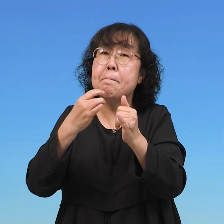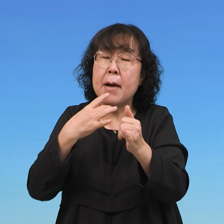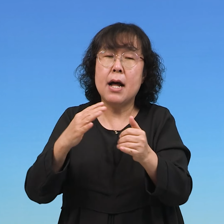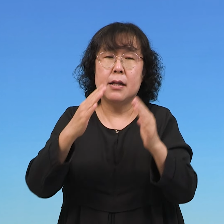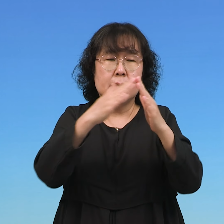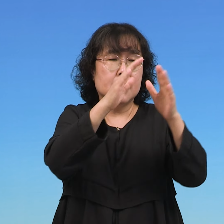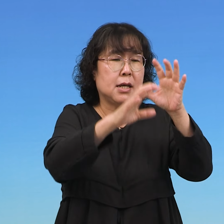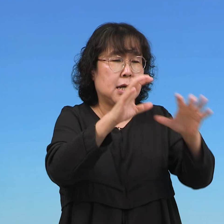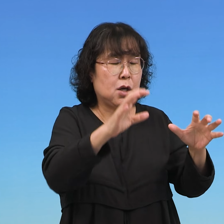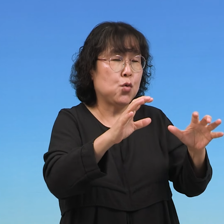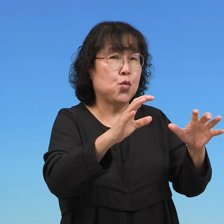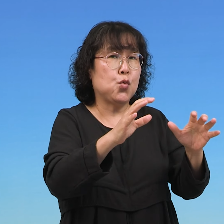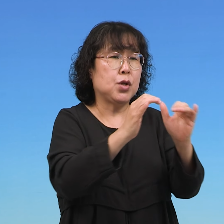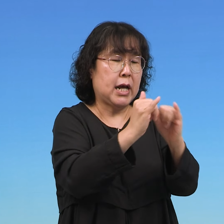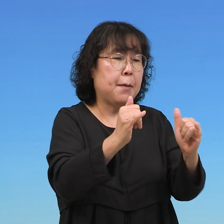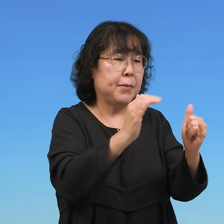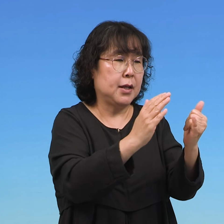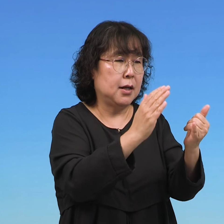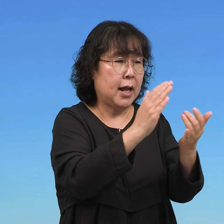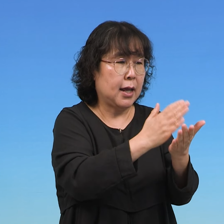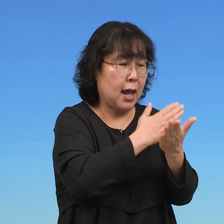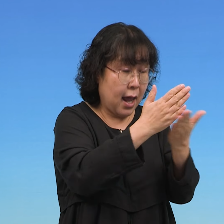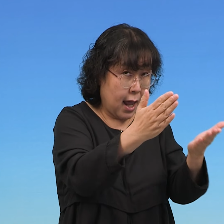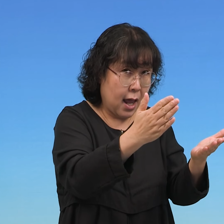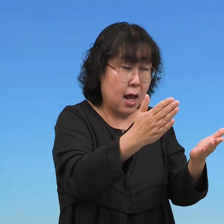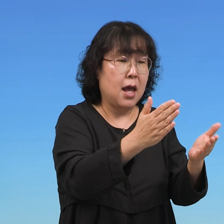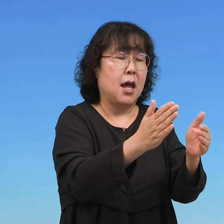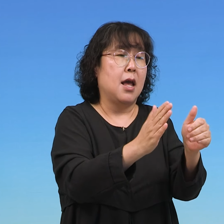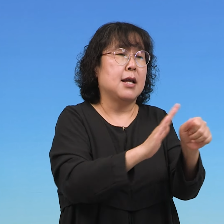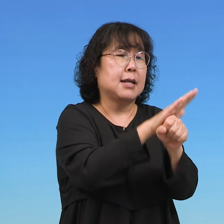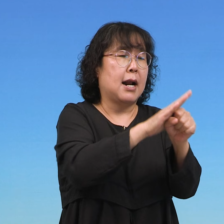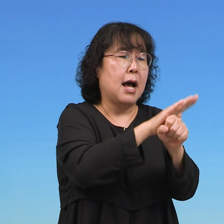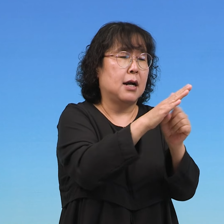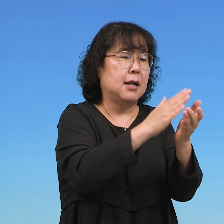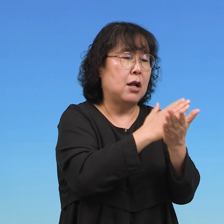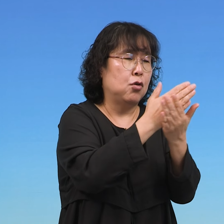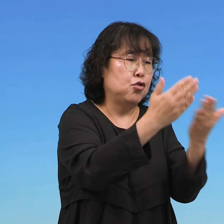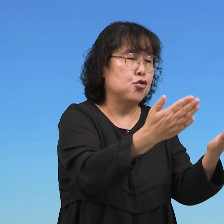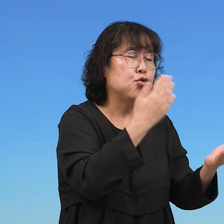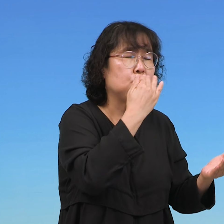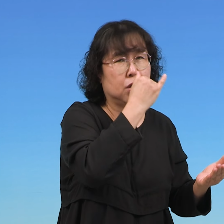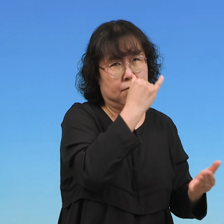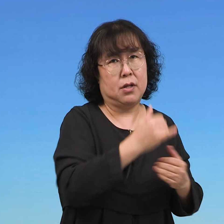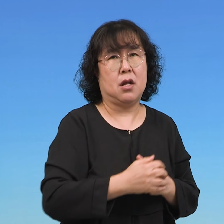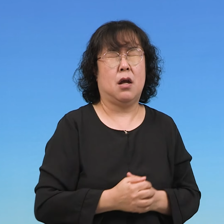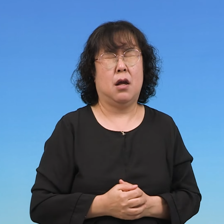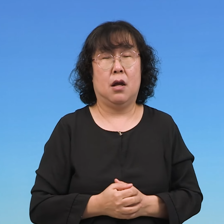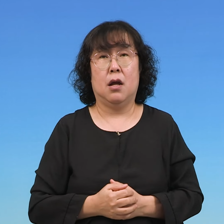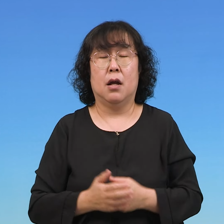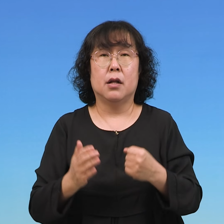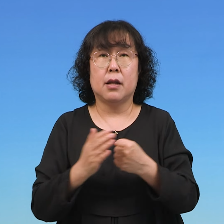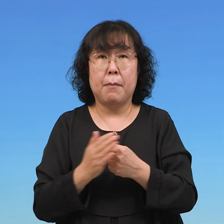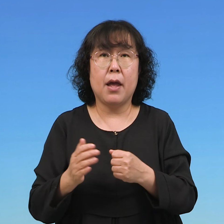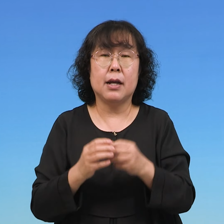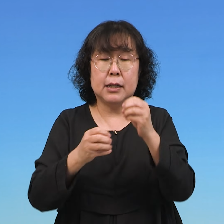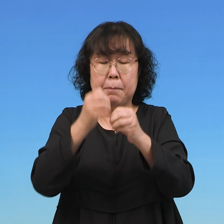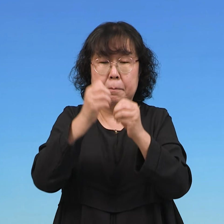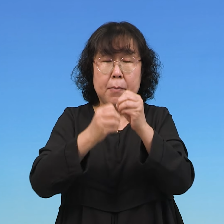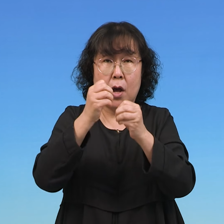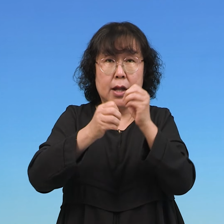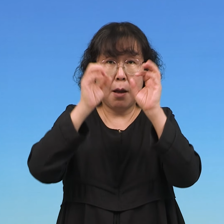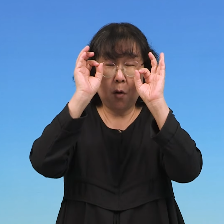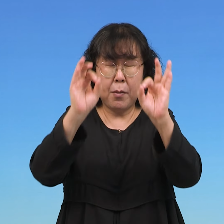저는 이번에 이 말씀을 준비하면서 정말 이제 분당 우리 교회는, 그래서 여러분 시편 34편